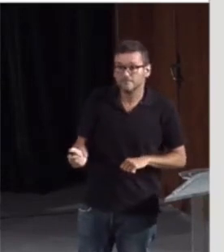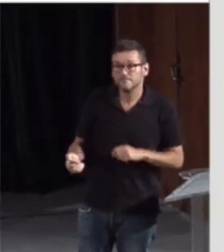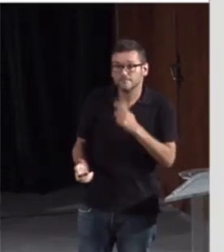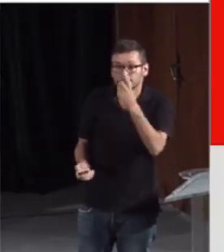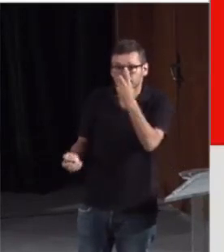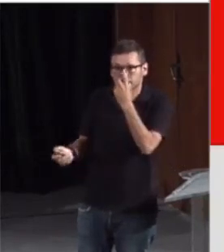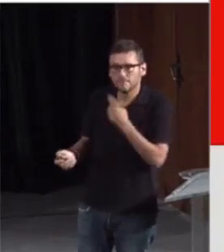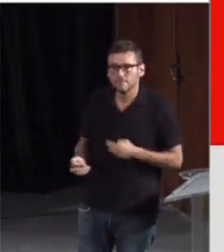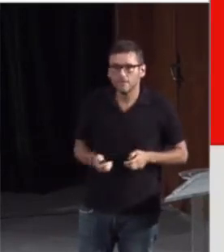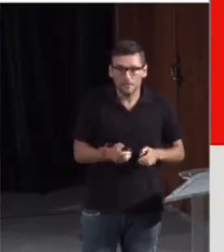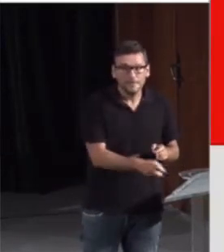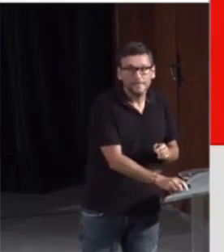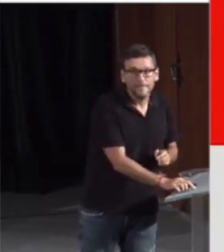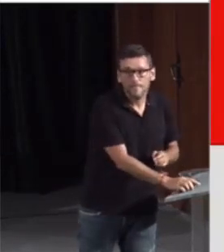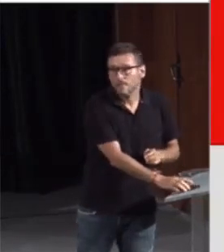potencial.